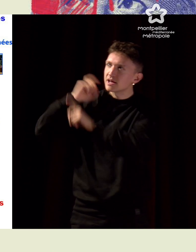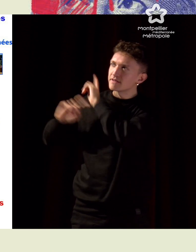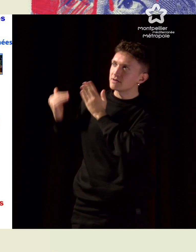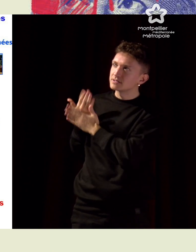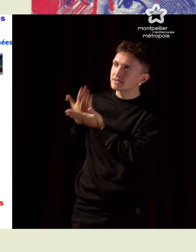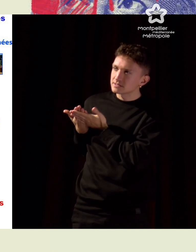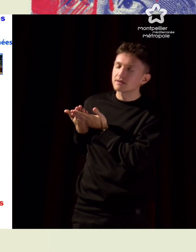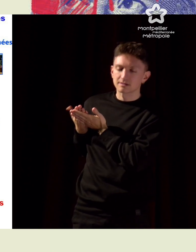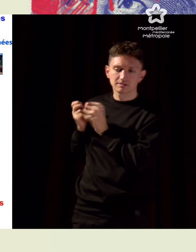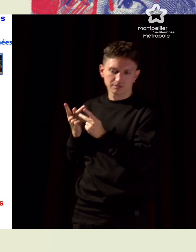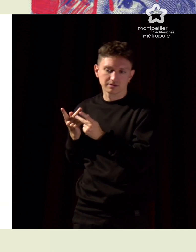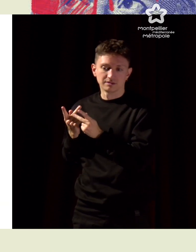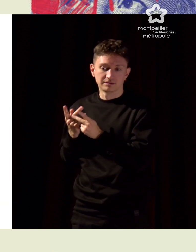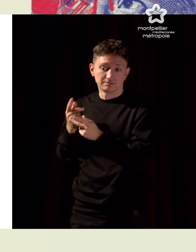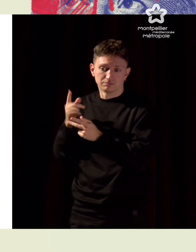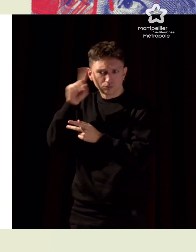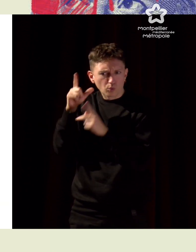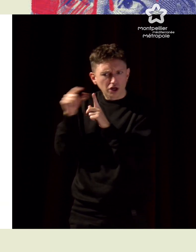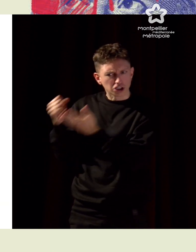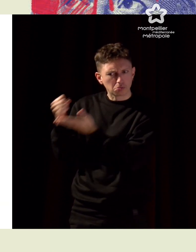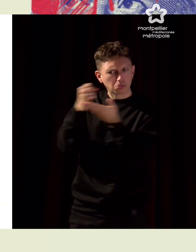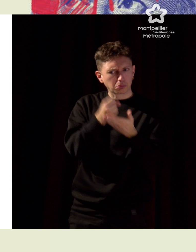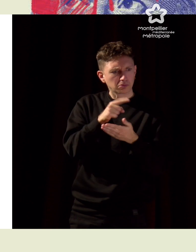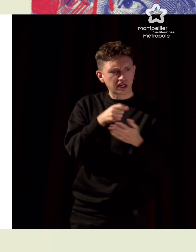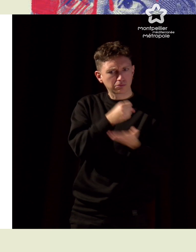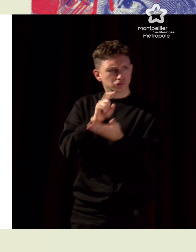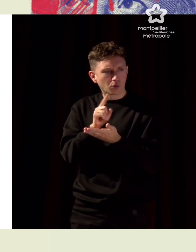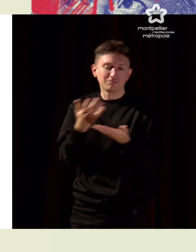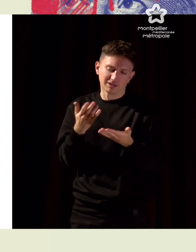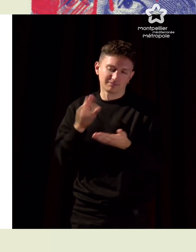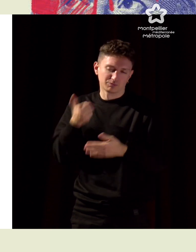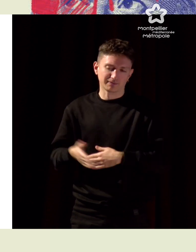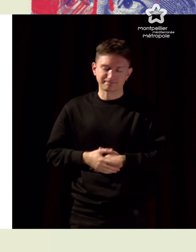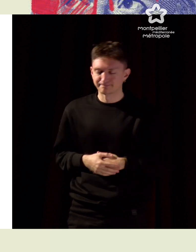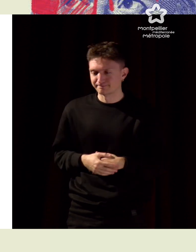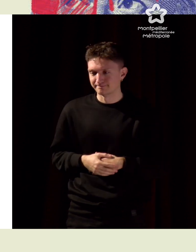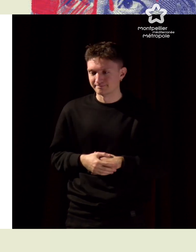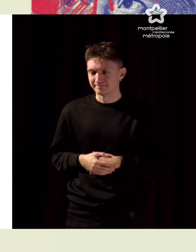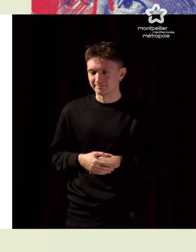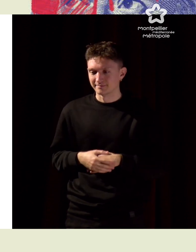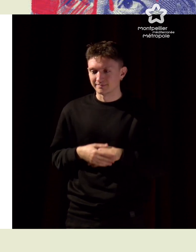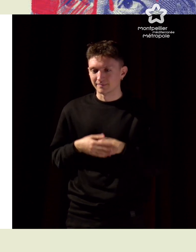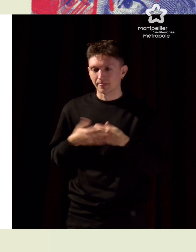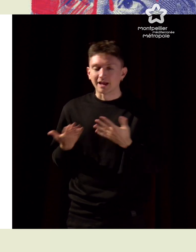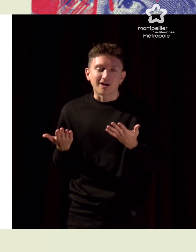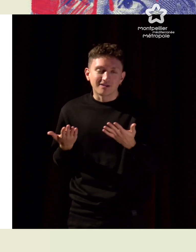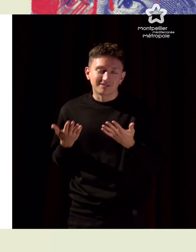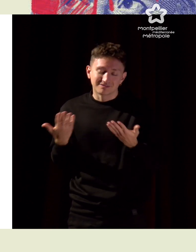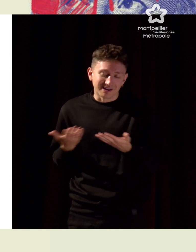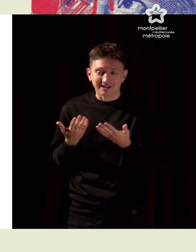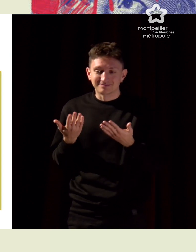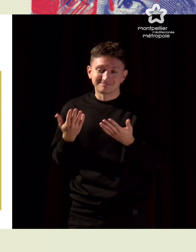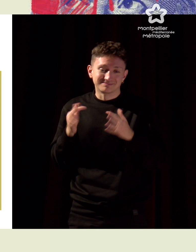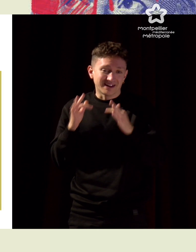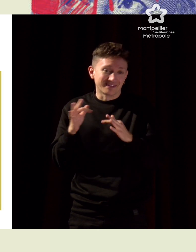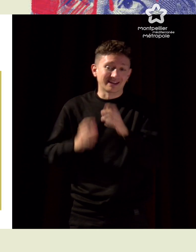un autre, mais après il faut imaginer ce qui a pu se passer. Alors là, ce que je vous ai raconté, c'est des histoires de